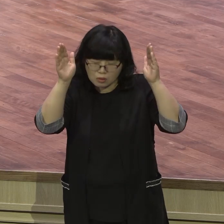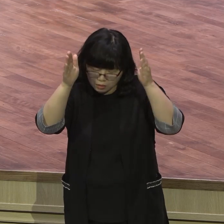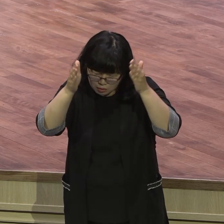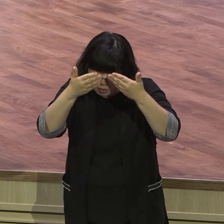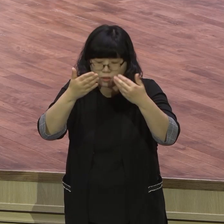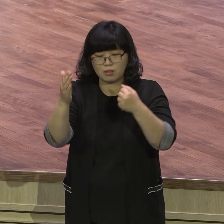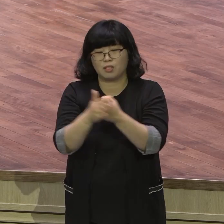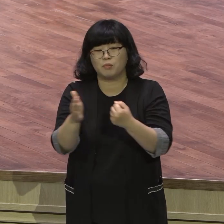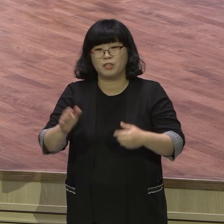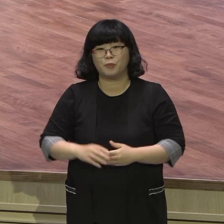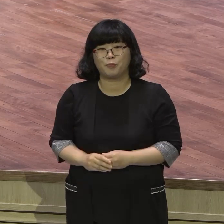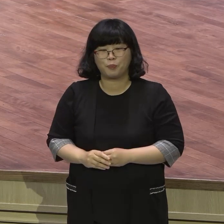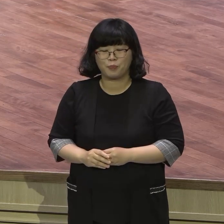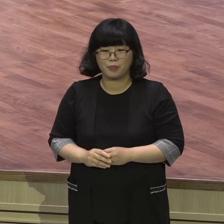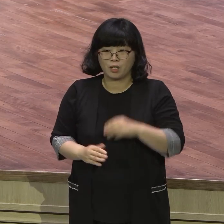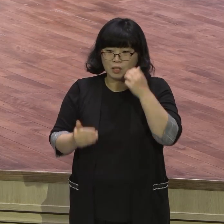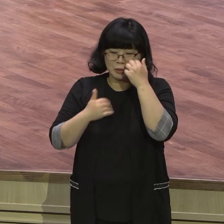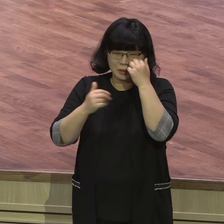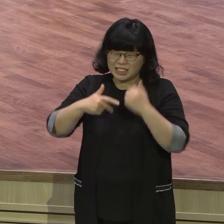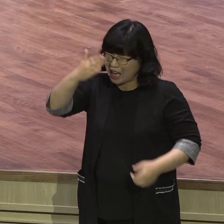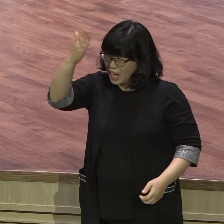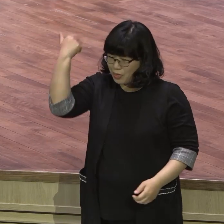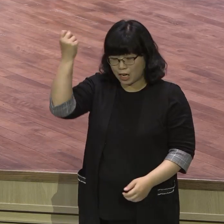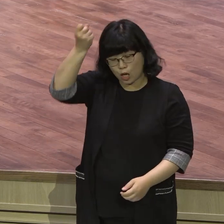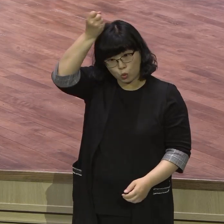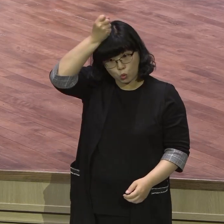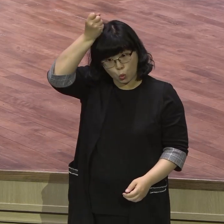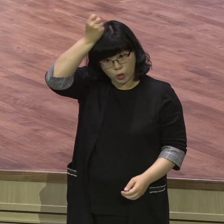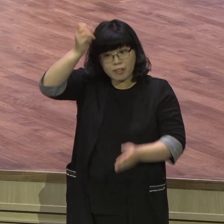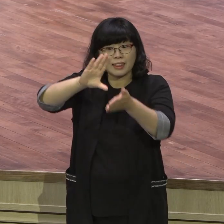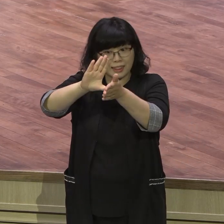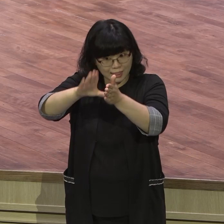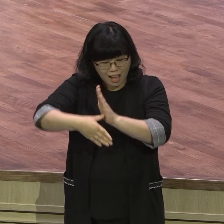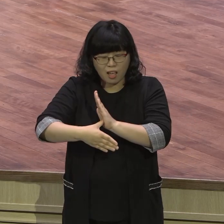그래가지고 민비가 굿을 수시로 했어요. 나라 완전 말아먹었어요.